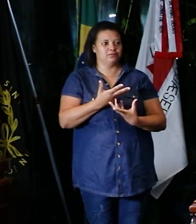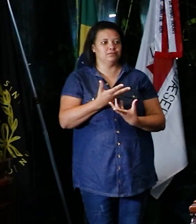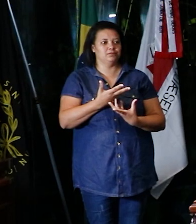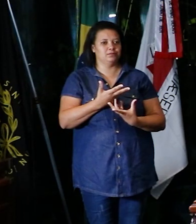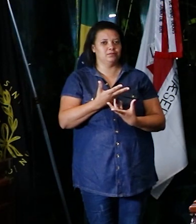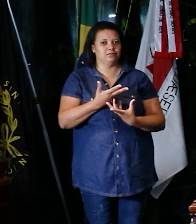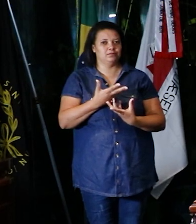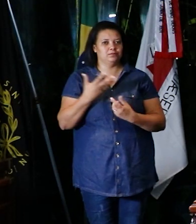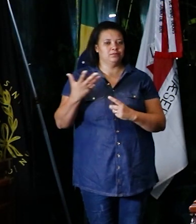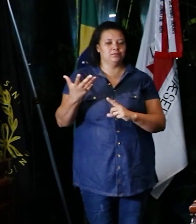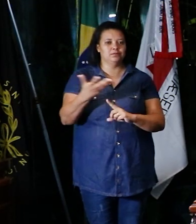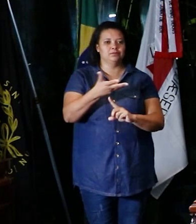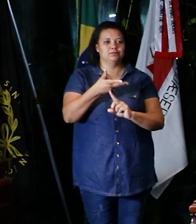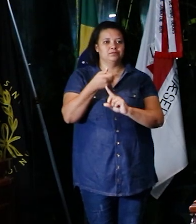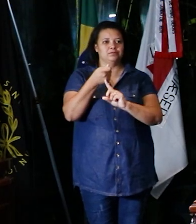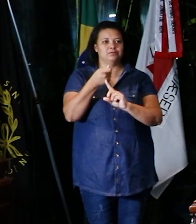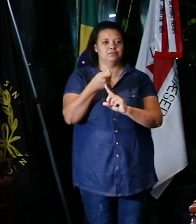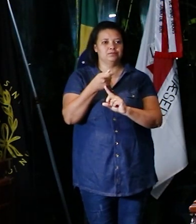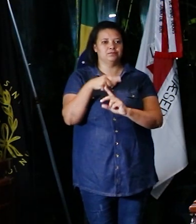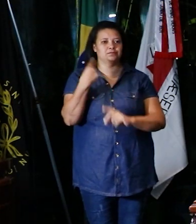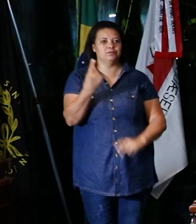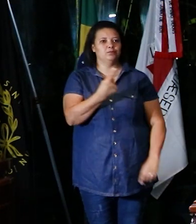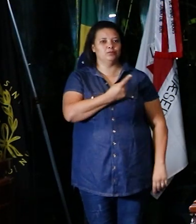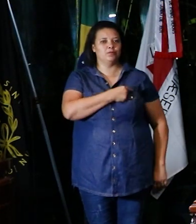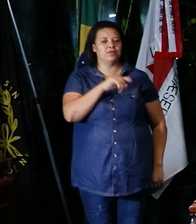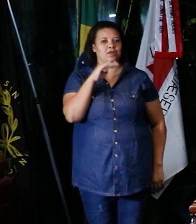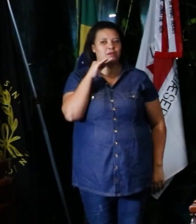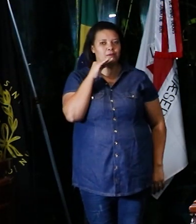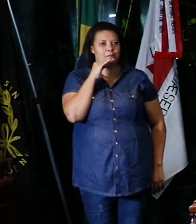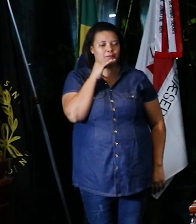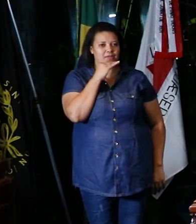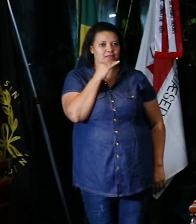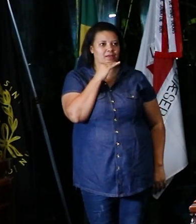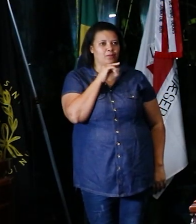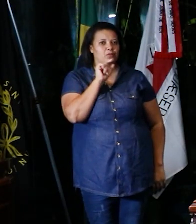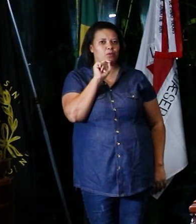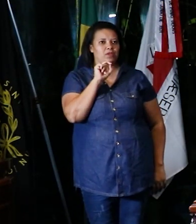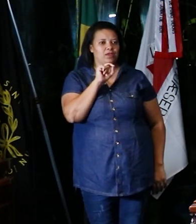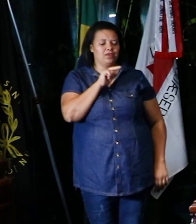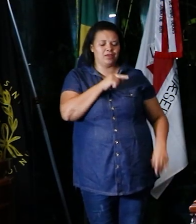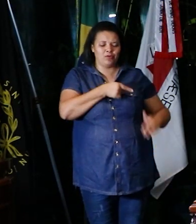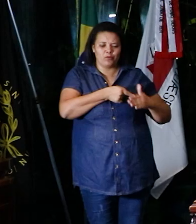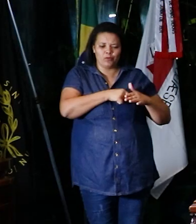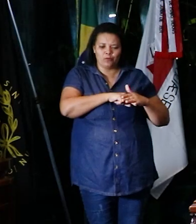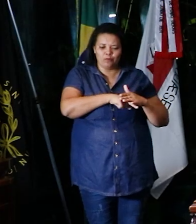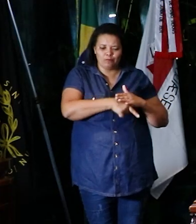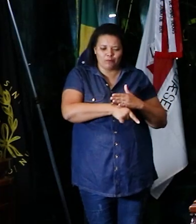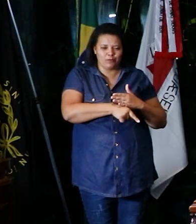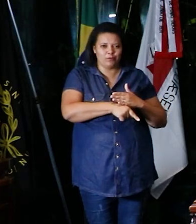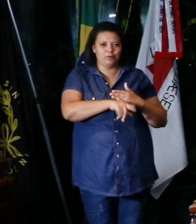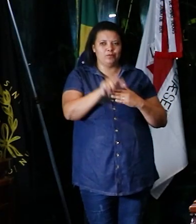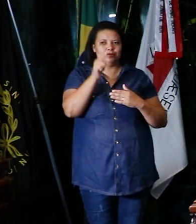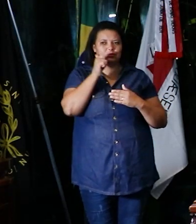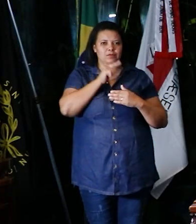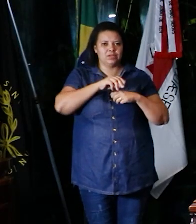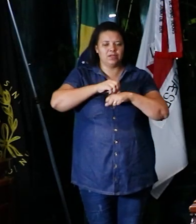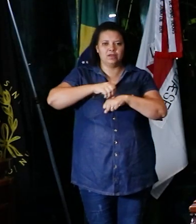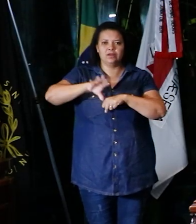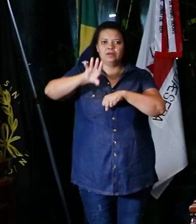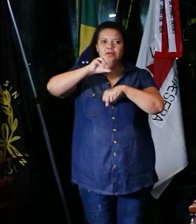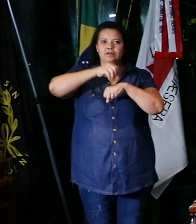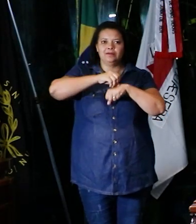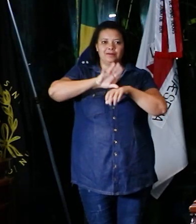pelo artista, a gente percebe do fundo dela, consegue transmitir